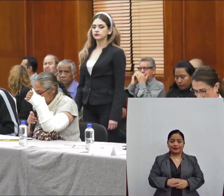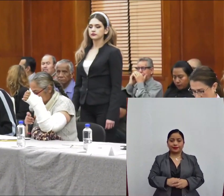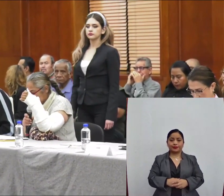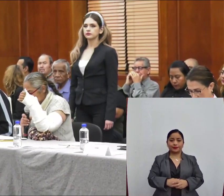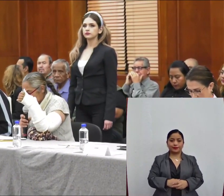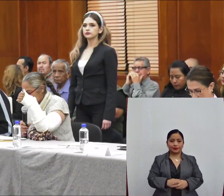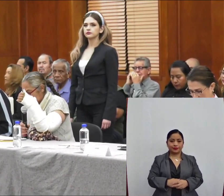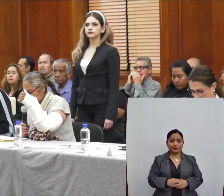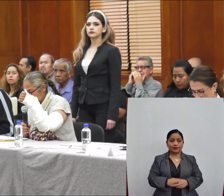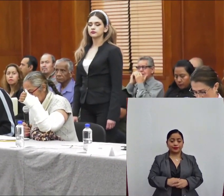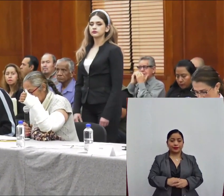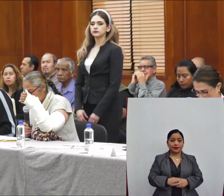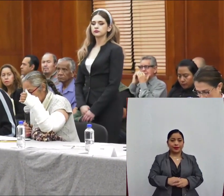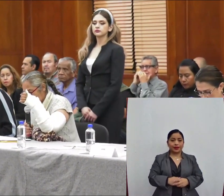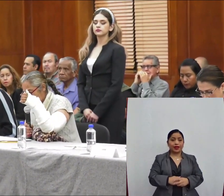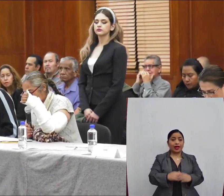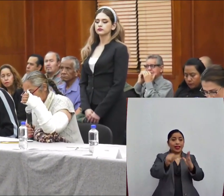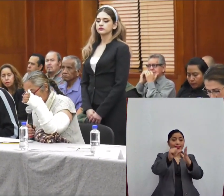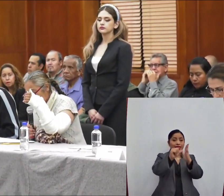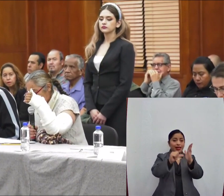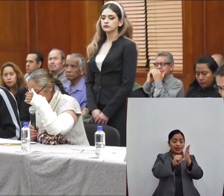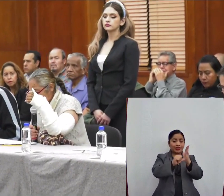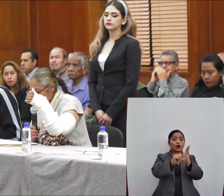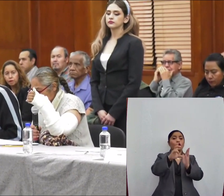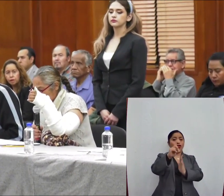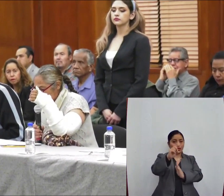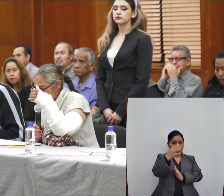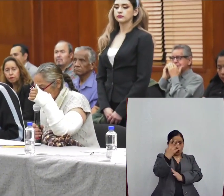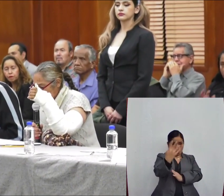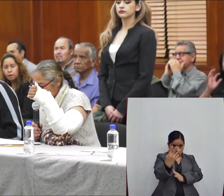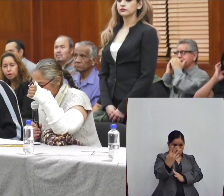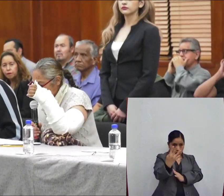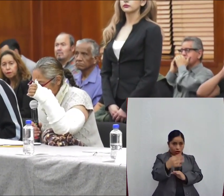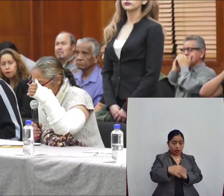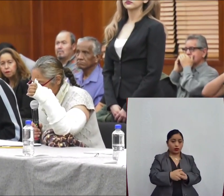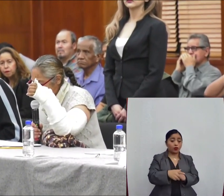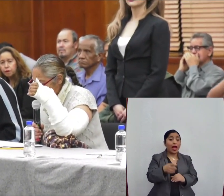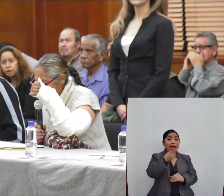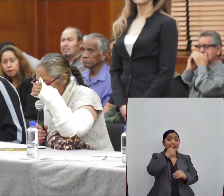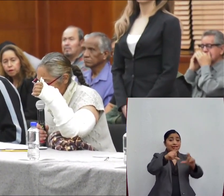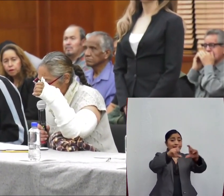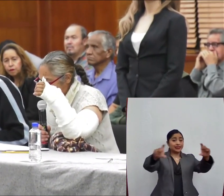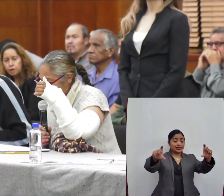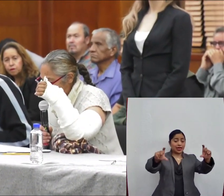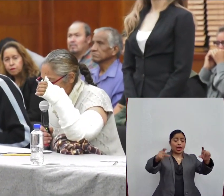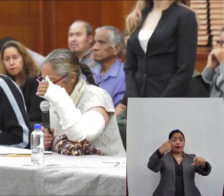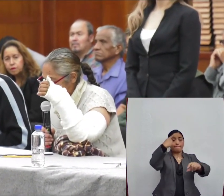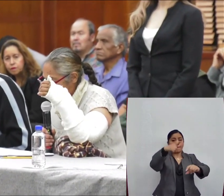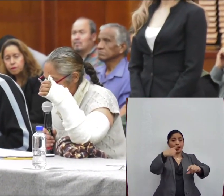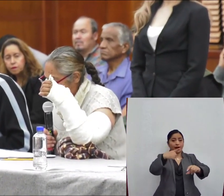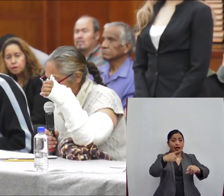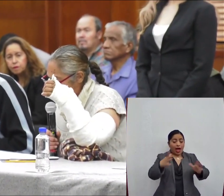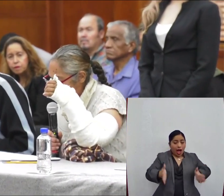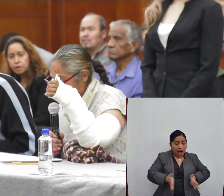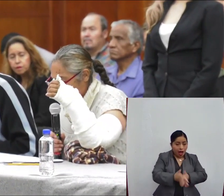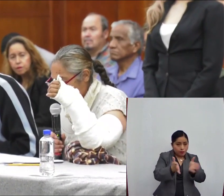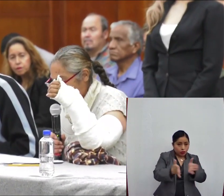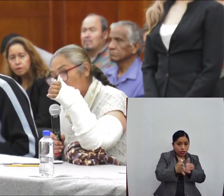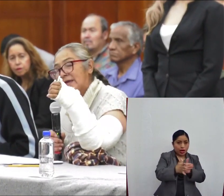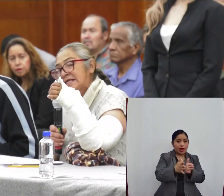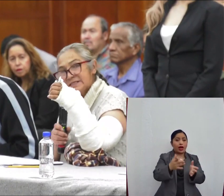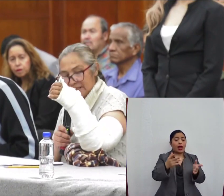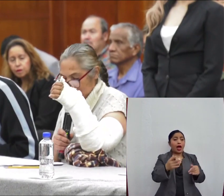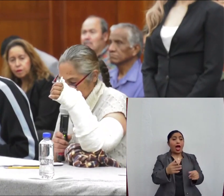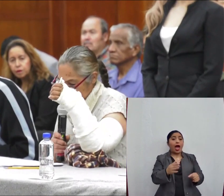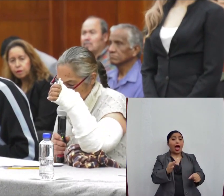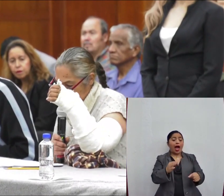Aquí en el artículo 34, fracción octava, dice proporcionar información, orientación, educación sexual, apoyo psicológico